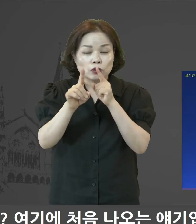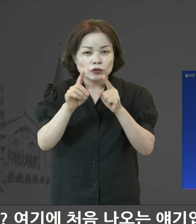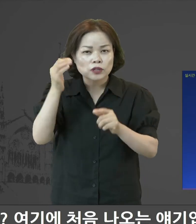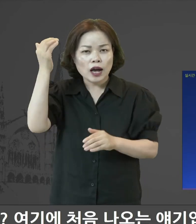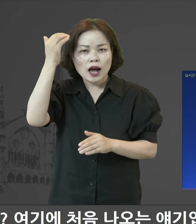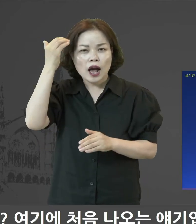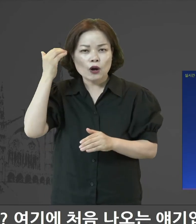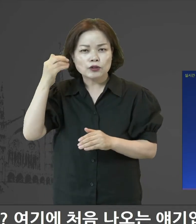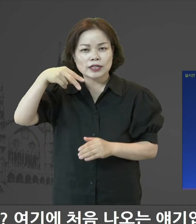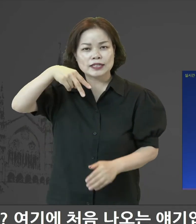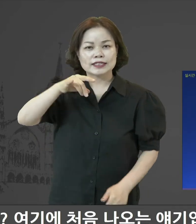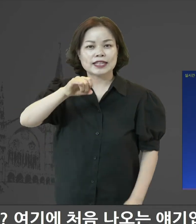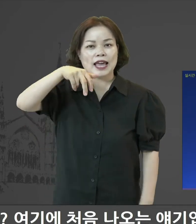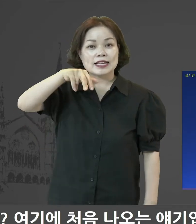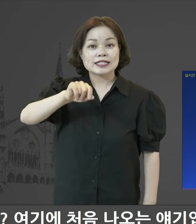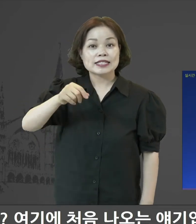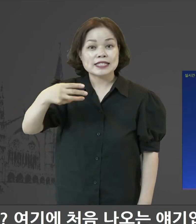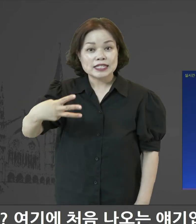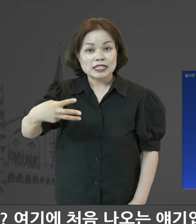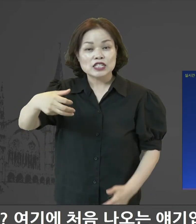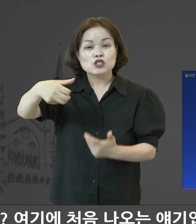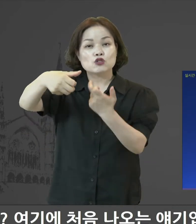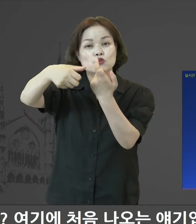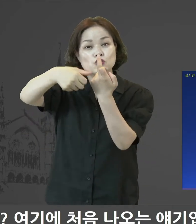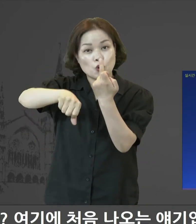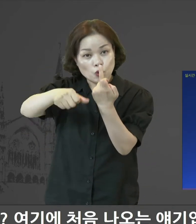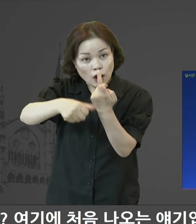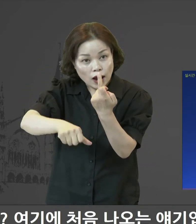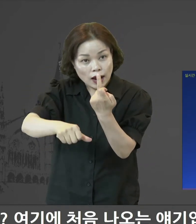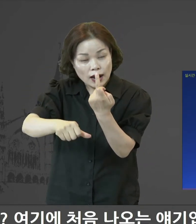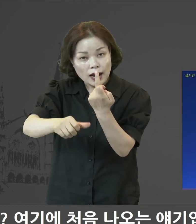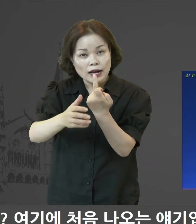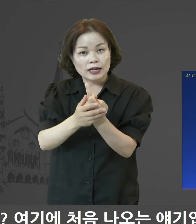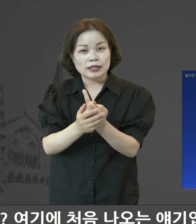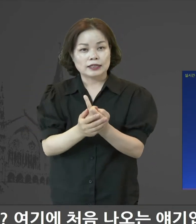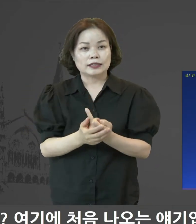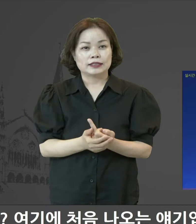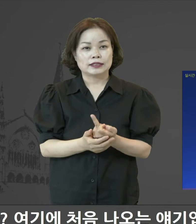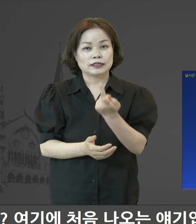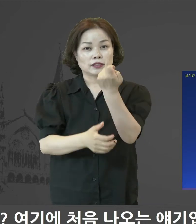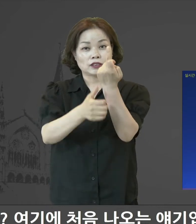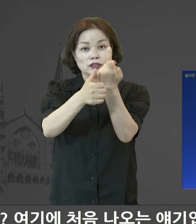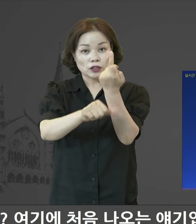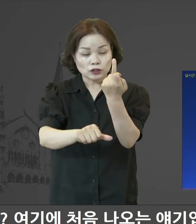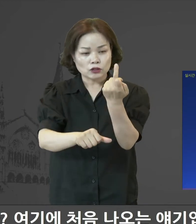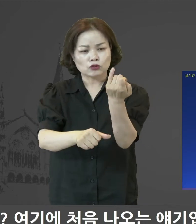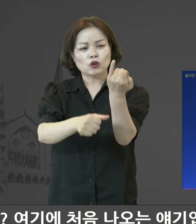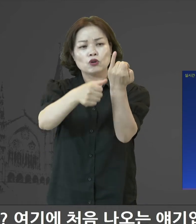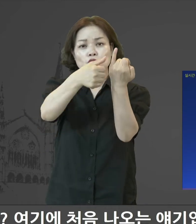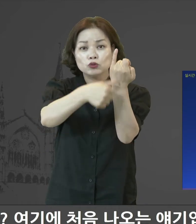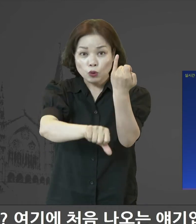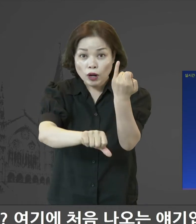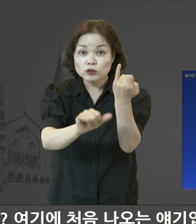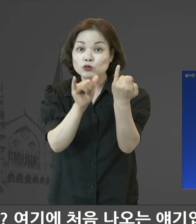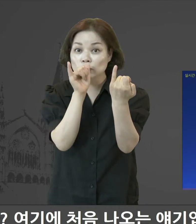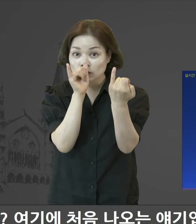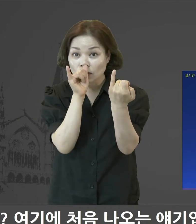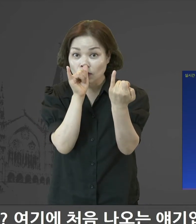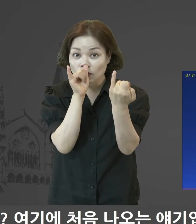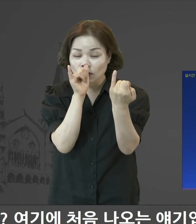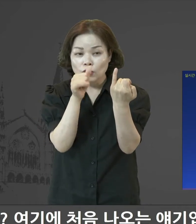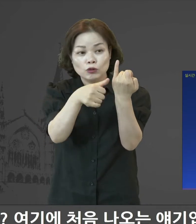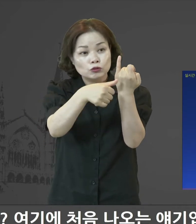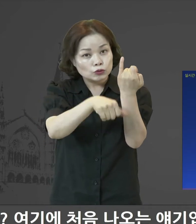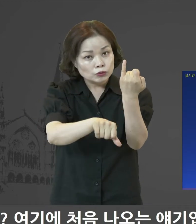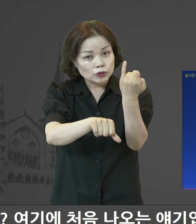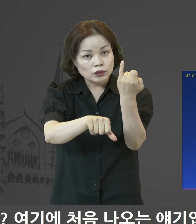우리말의 생질, 그러면 이 조카는 남자 형제 쪽에 족할 수도 있고 누이 쪽에 족할 수도 있잖아요. 누이 쪽